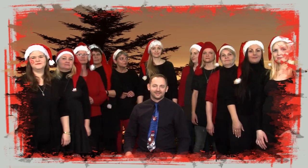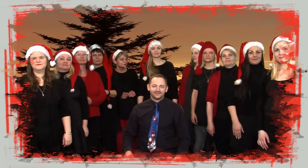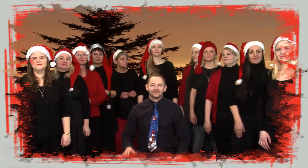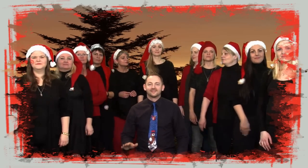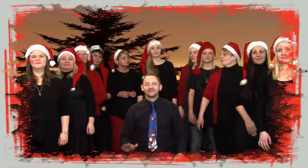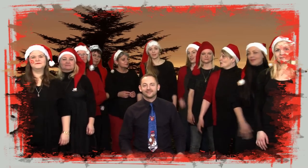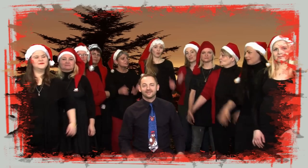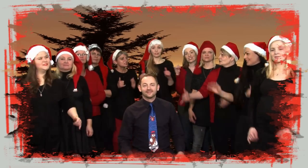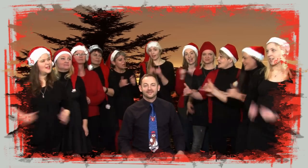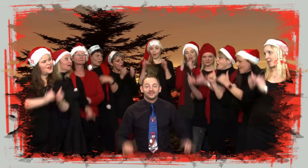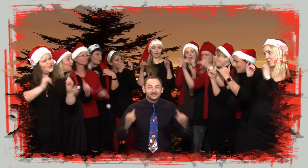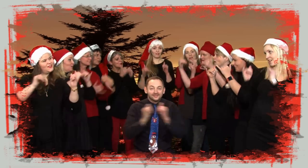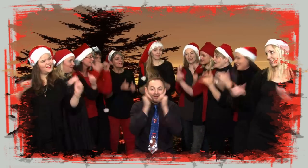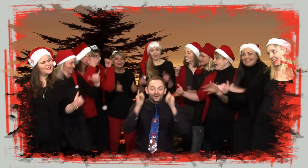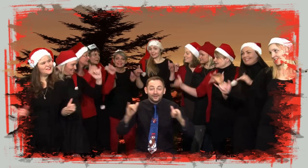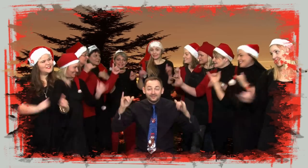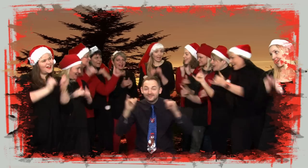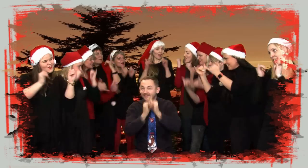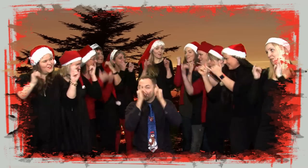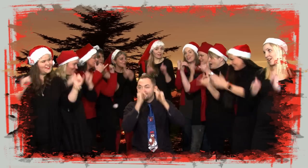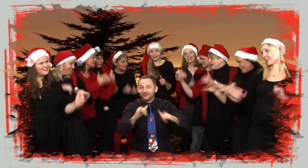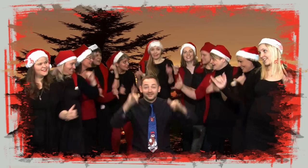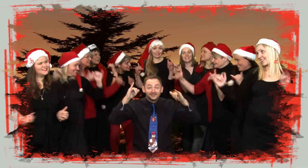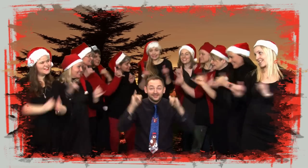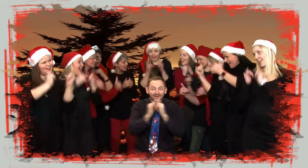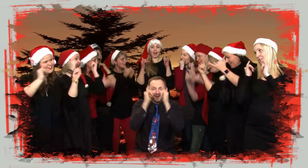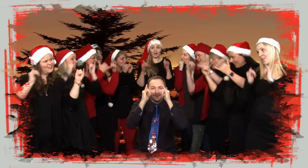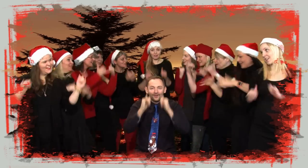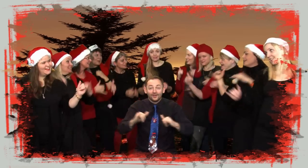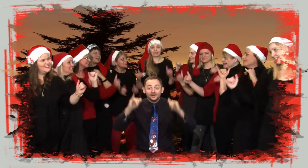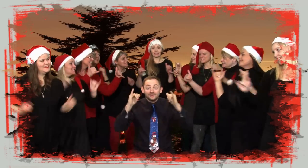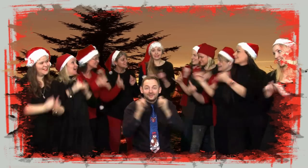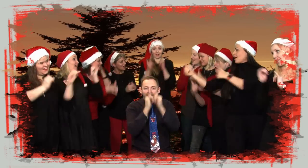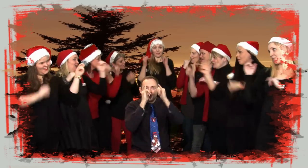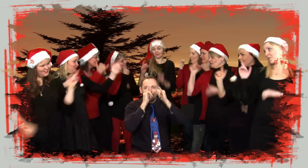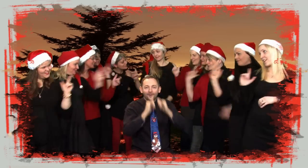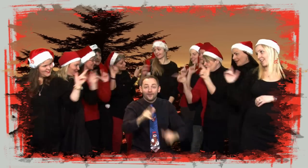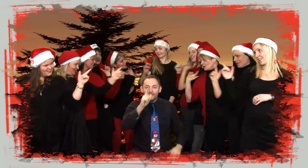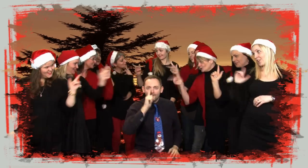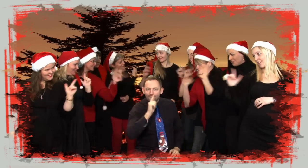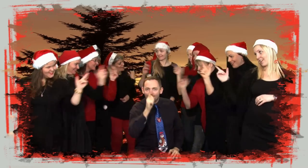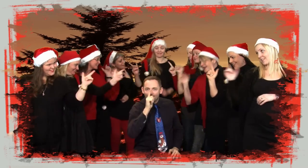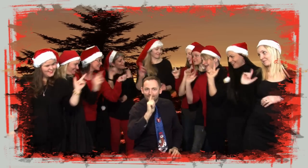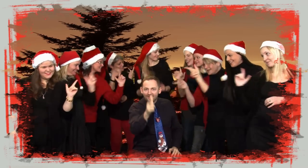Og ská, ská, ská, ská, fyrir okkur tvei